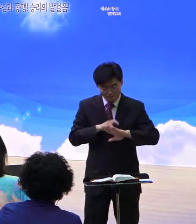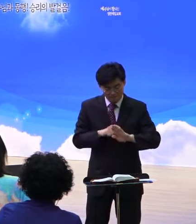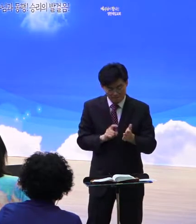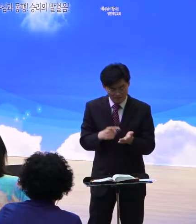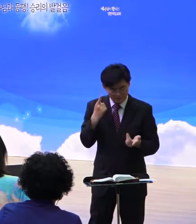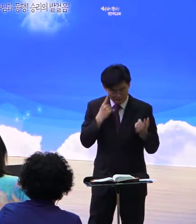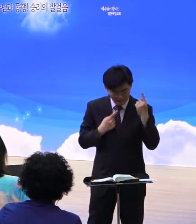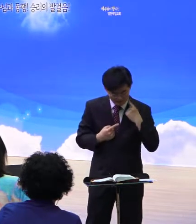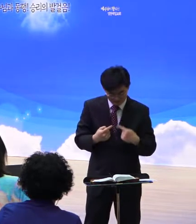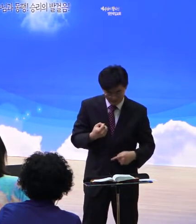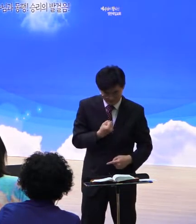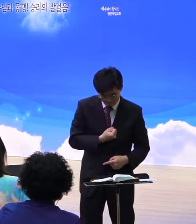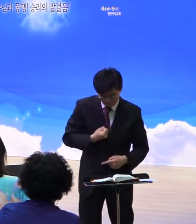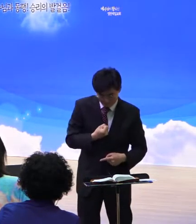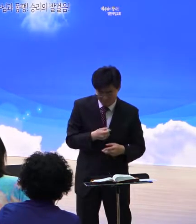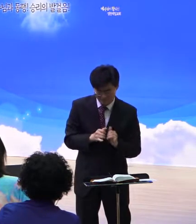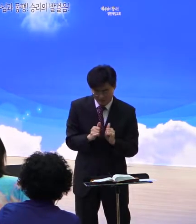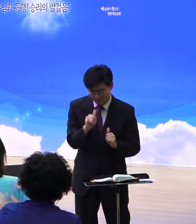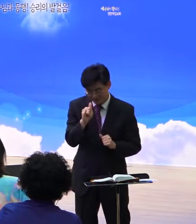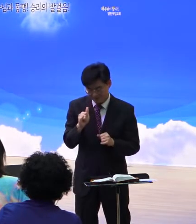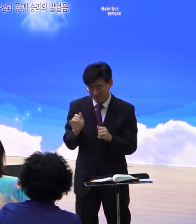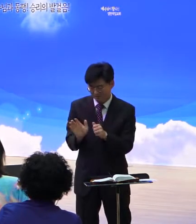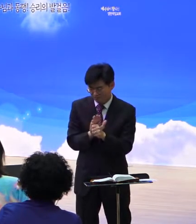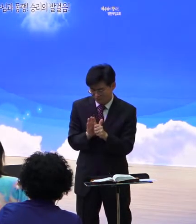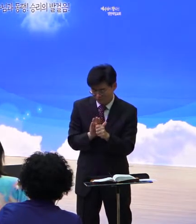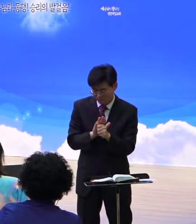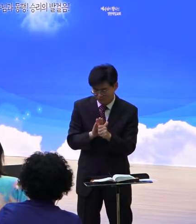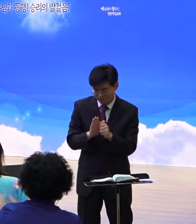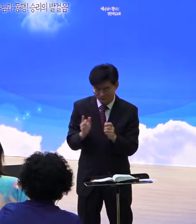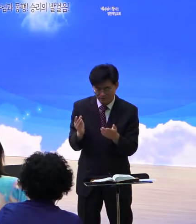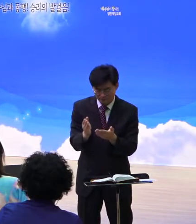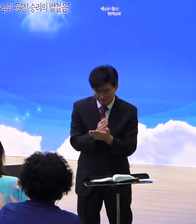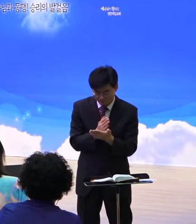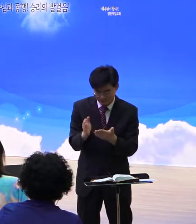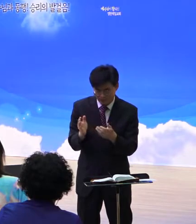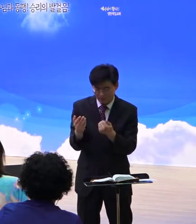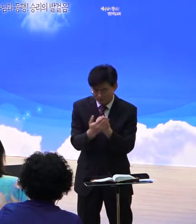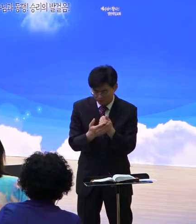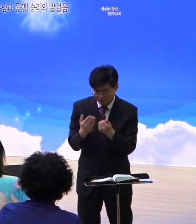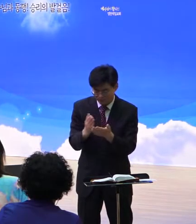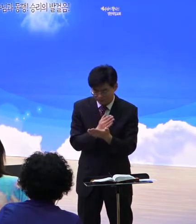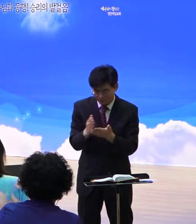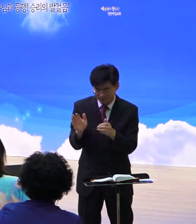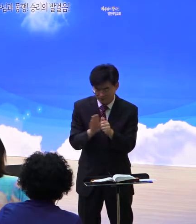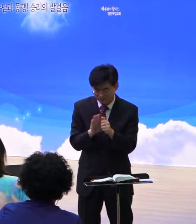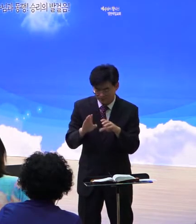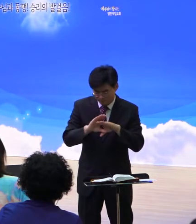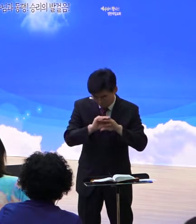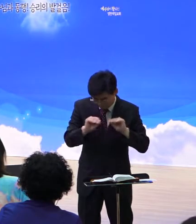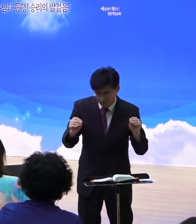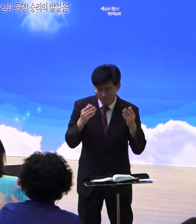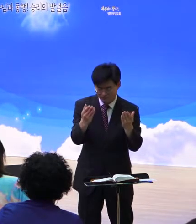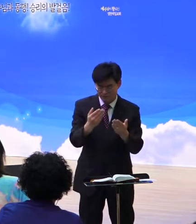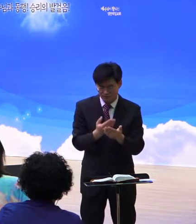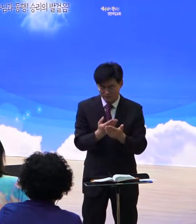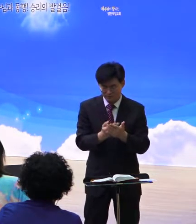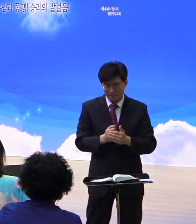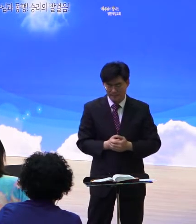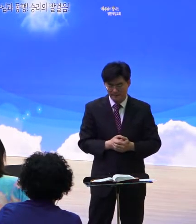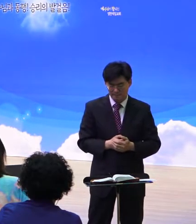계십니다. 아버지 하나님, 긍휼히 여겨 주시옵시고 주님, 치유하는 광선을 비추어 주셔서 달빛은